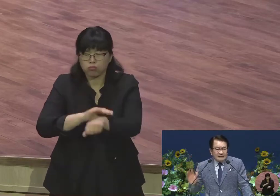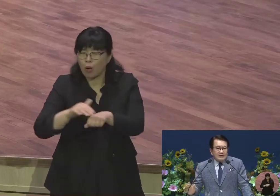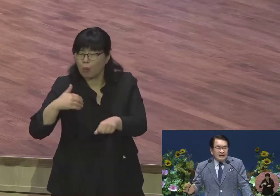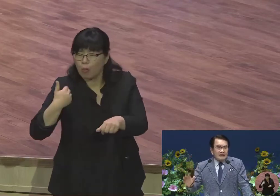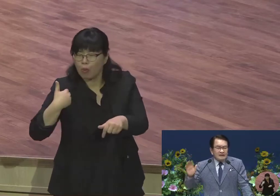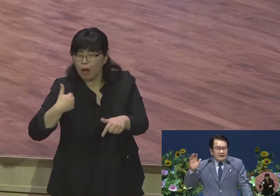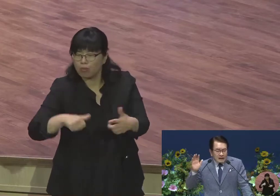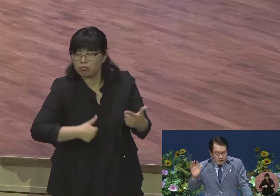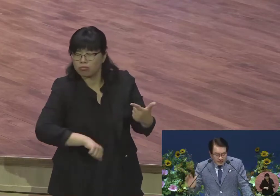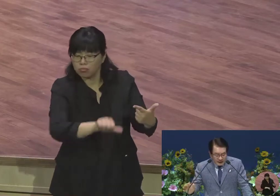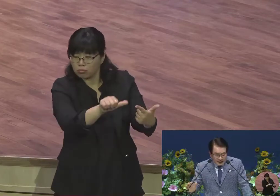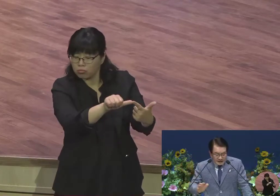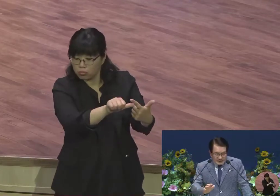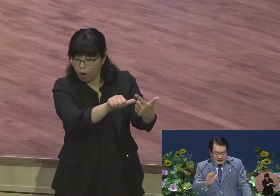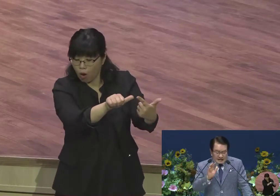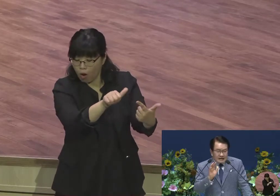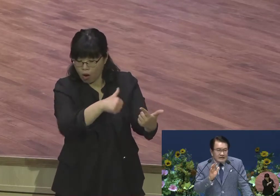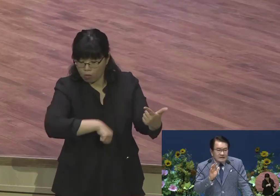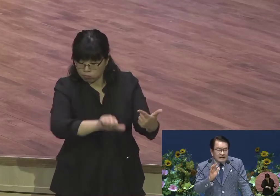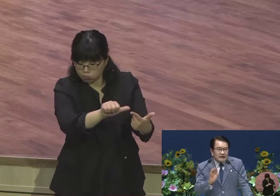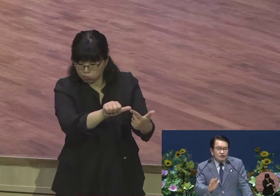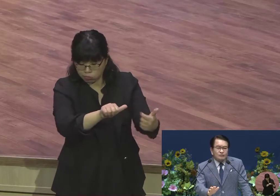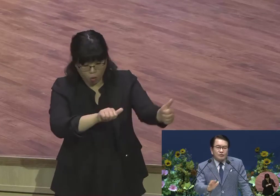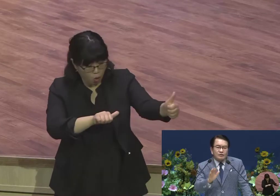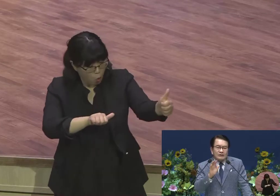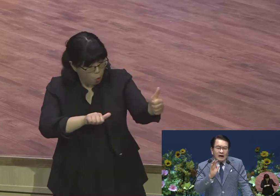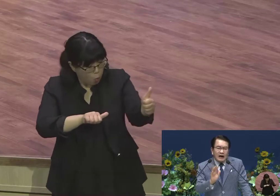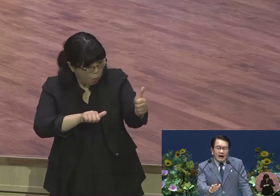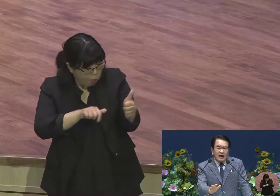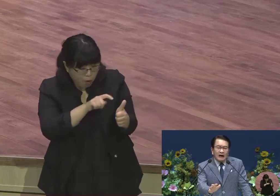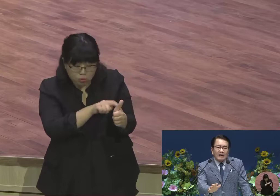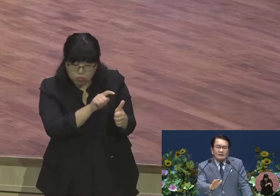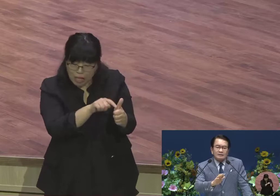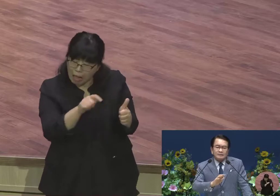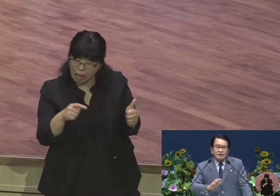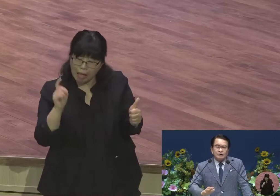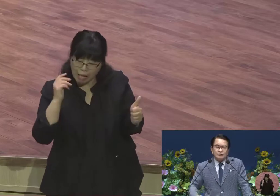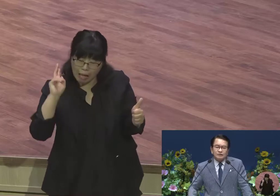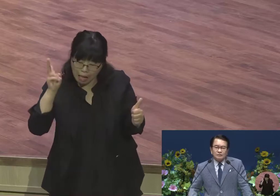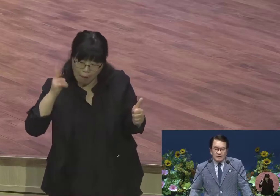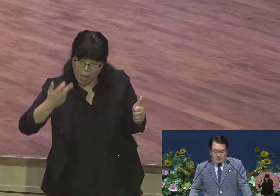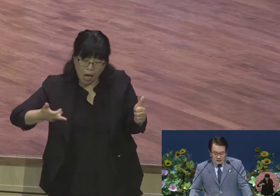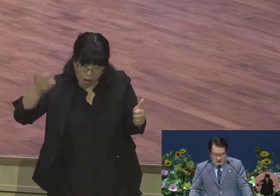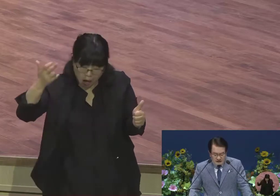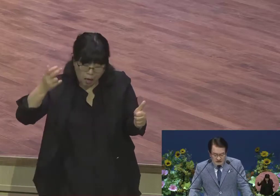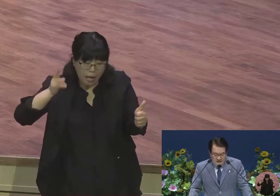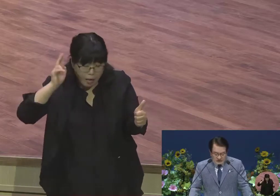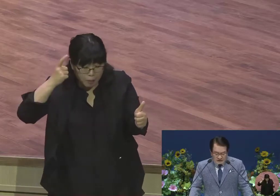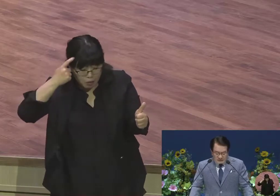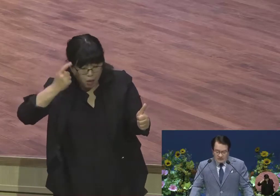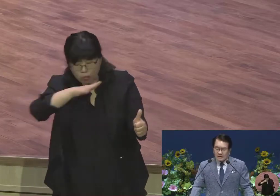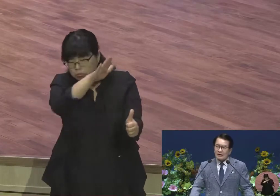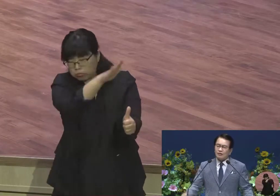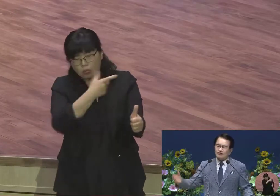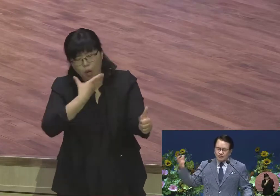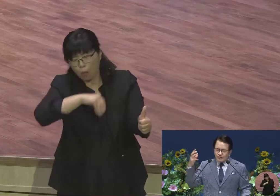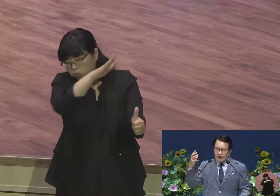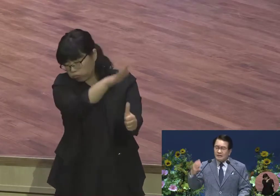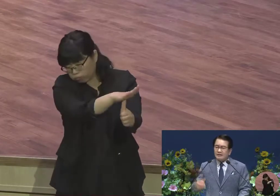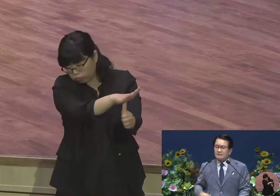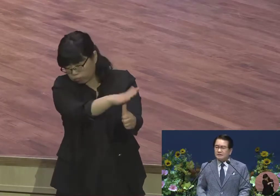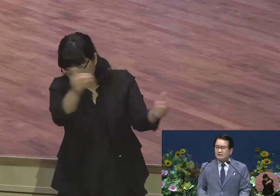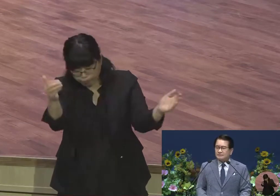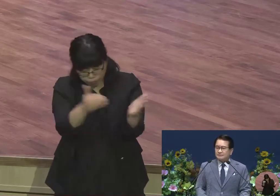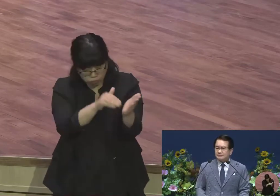에스가 아닌 야곱에게 장자의 축복을 다 빌어주었음을 그때서 깨닫고